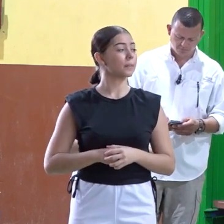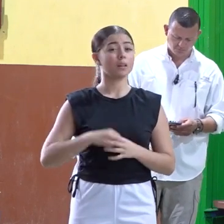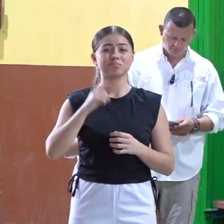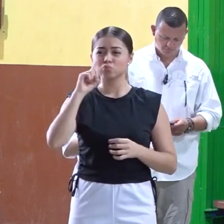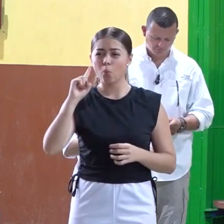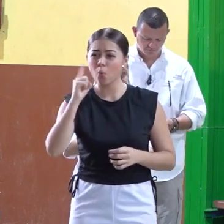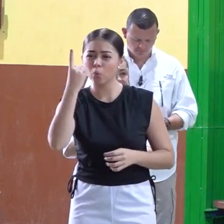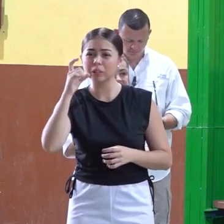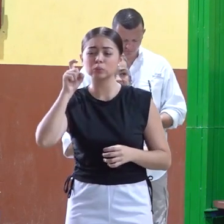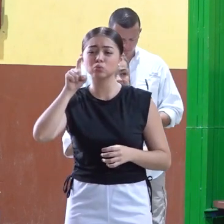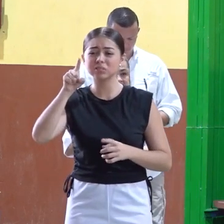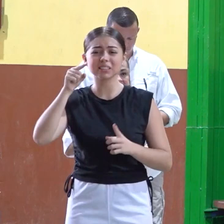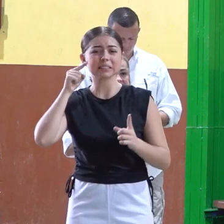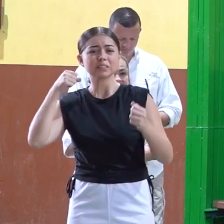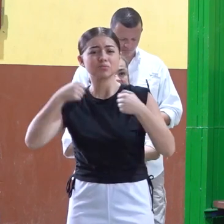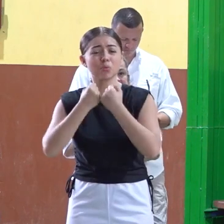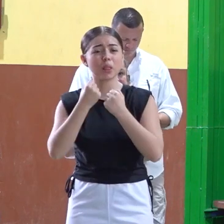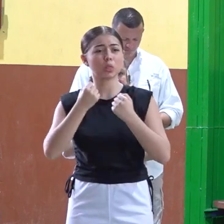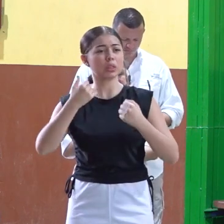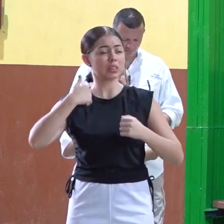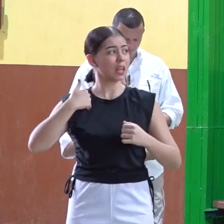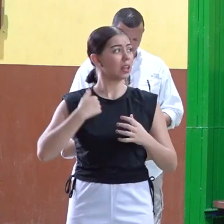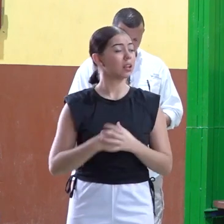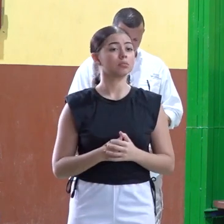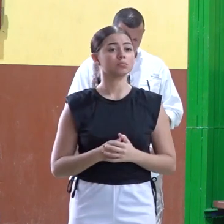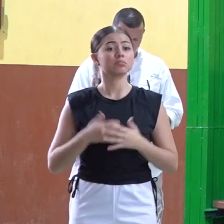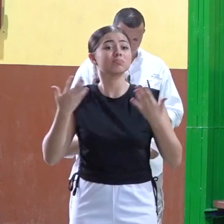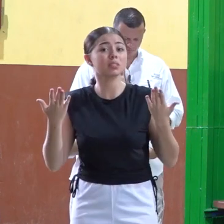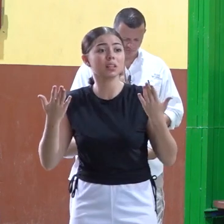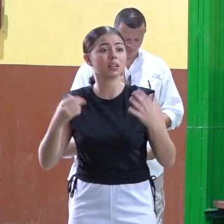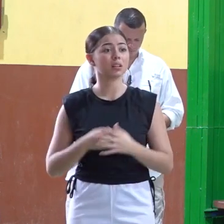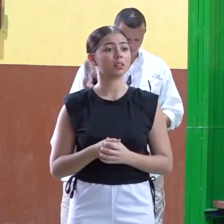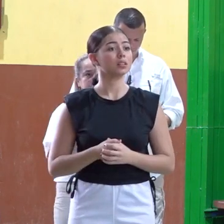único obstáculo que ustedes enfrentan es